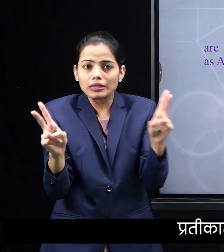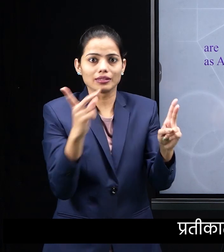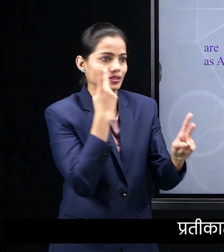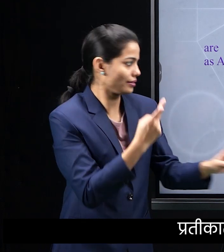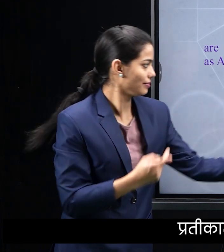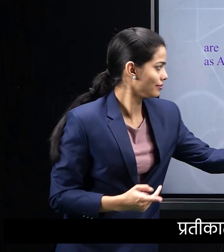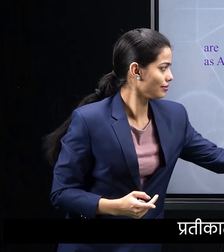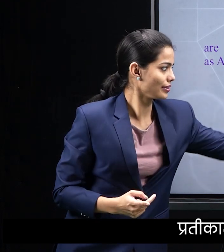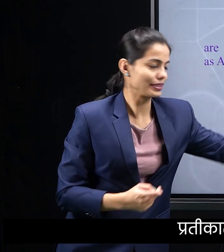B.